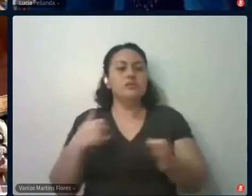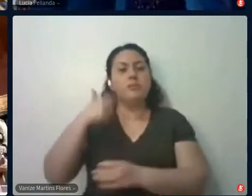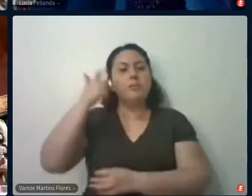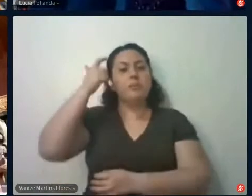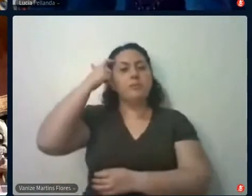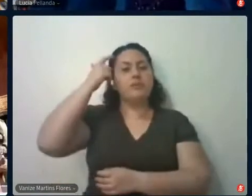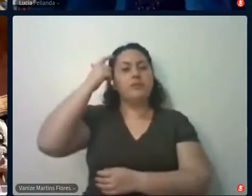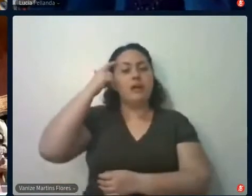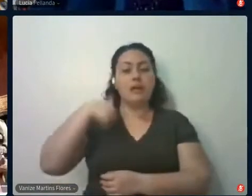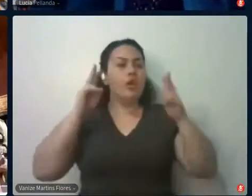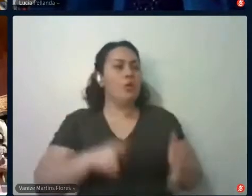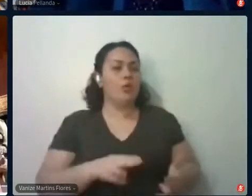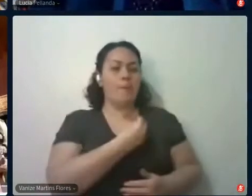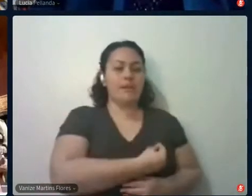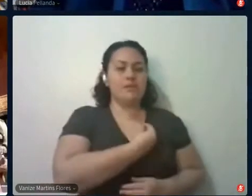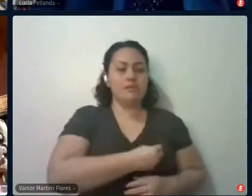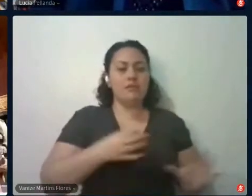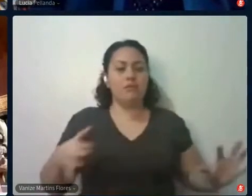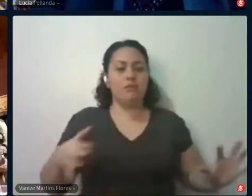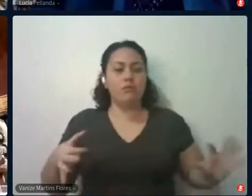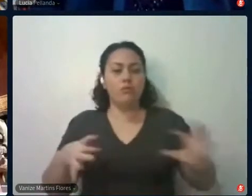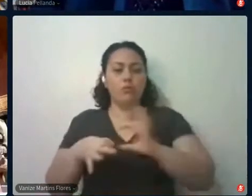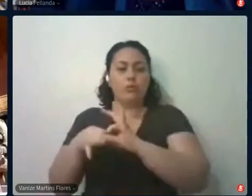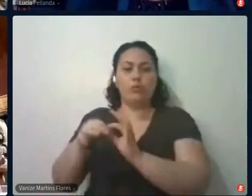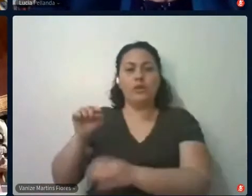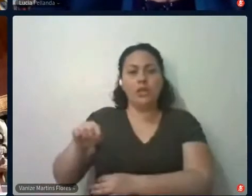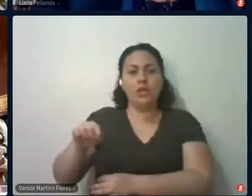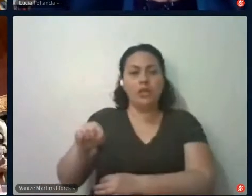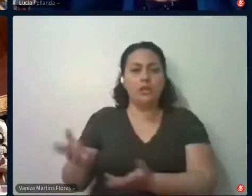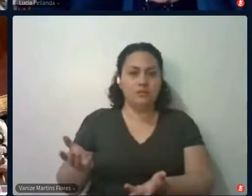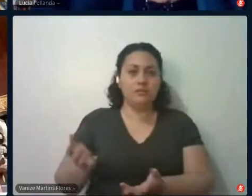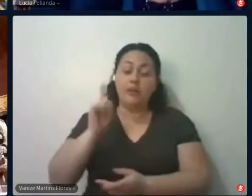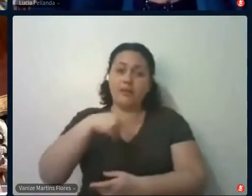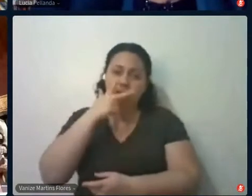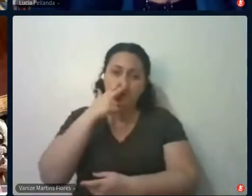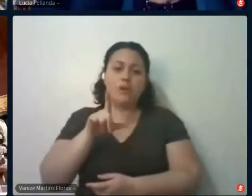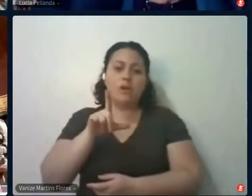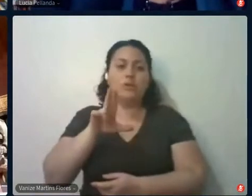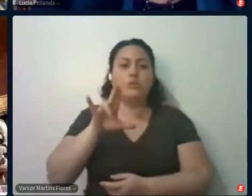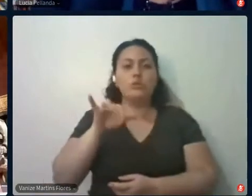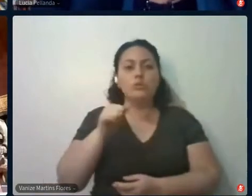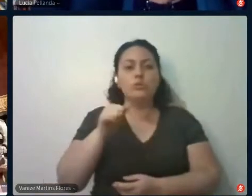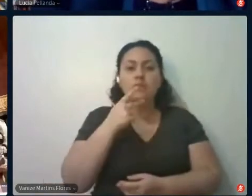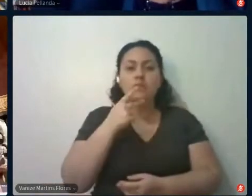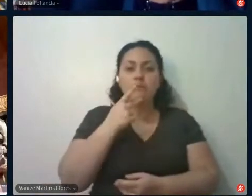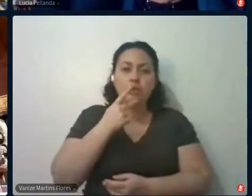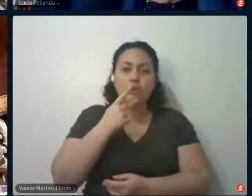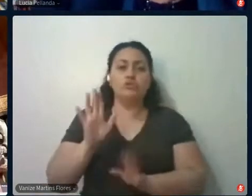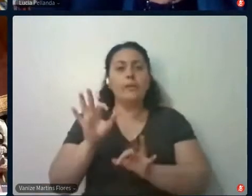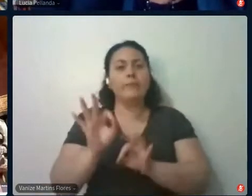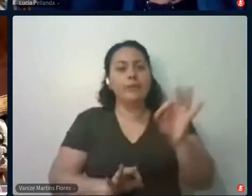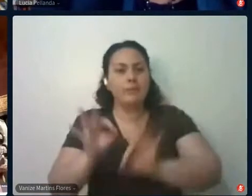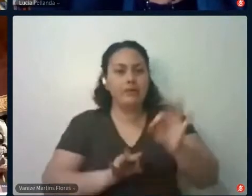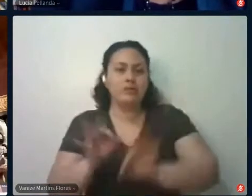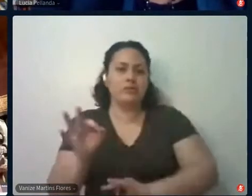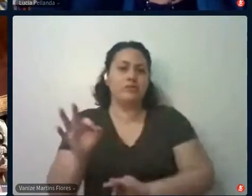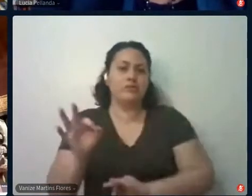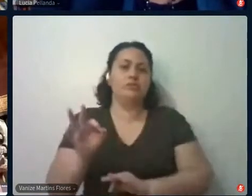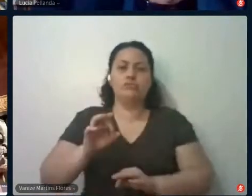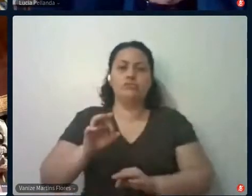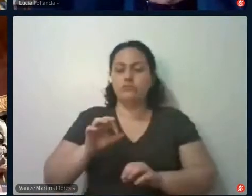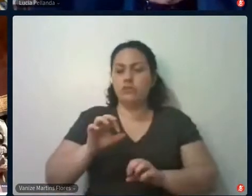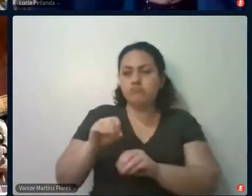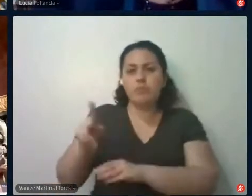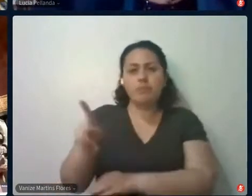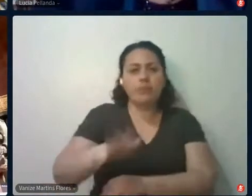EAD, e é isso, por isso, como a Lúcia falou, que a gente já está preparando, né, fazendo toda uma formação de professores, para que os professores vejam,